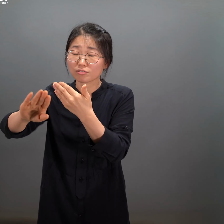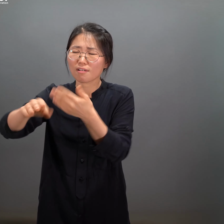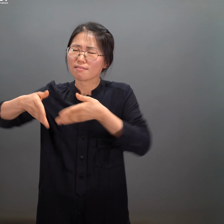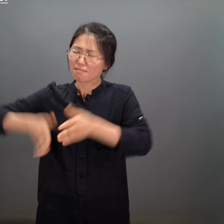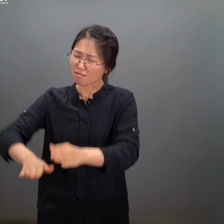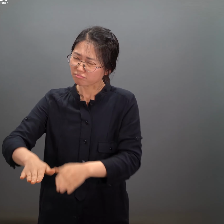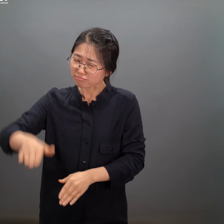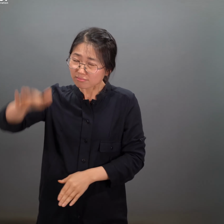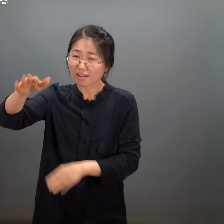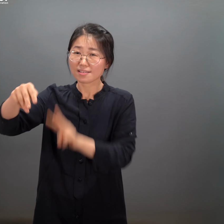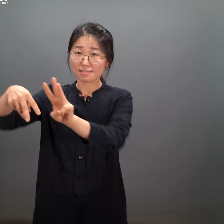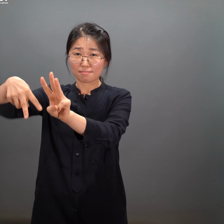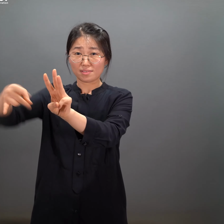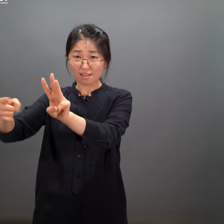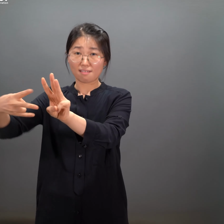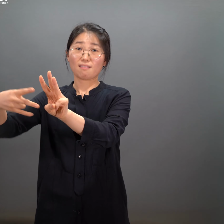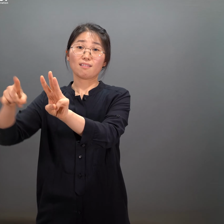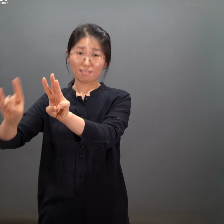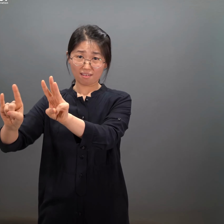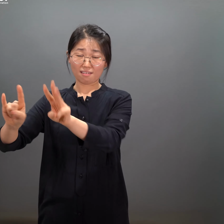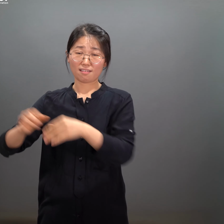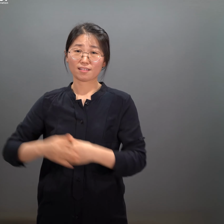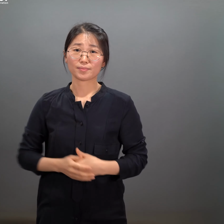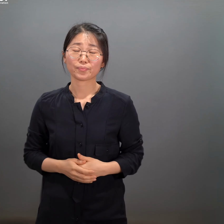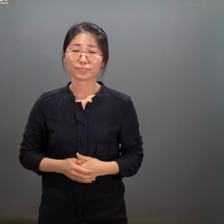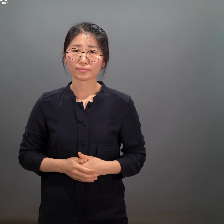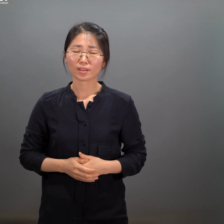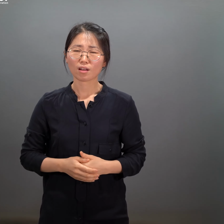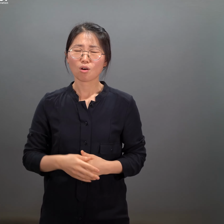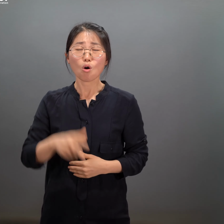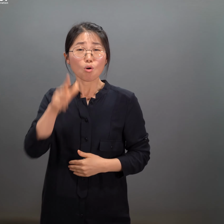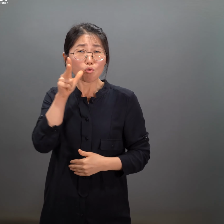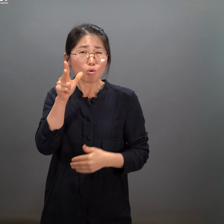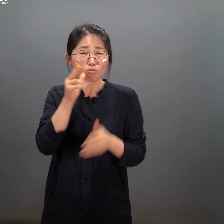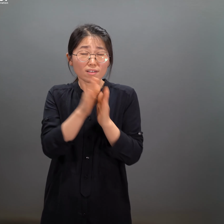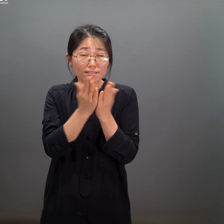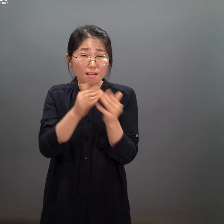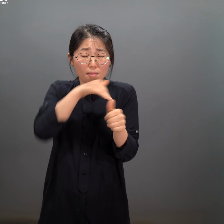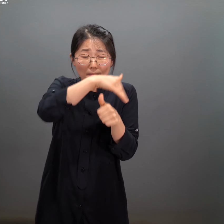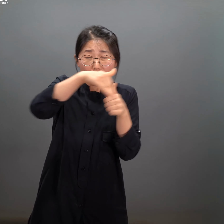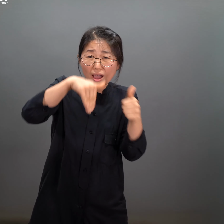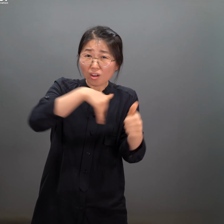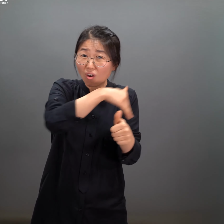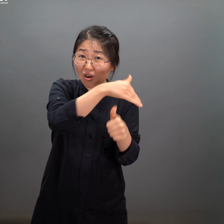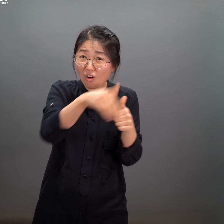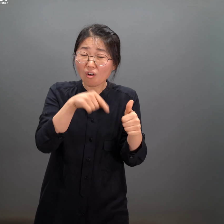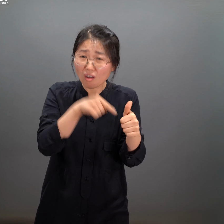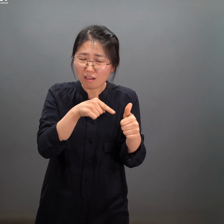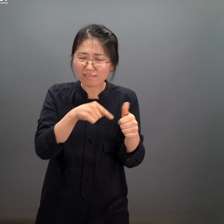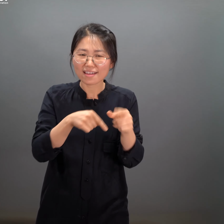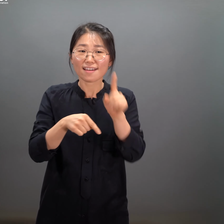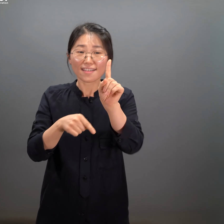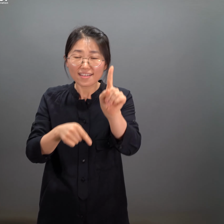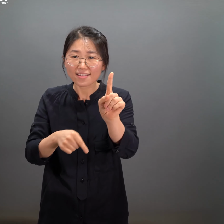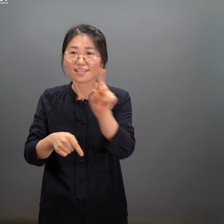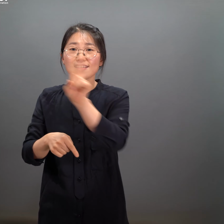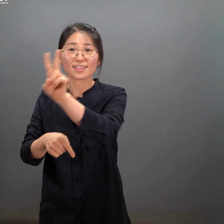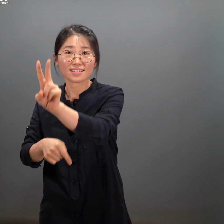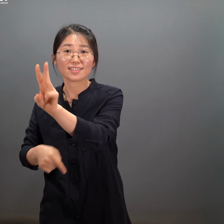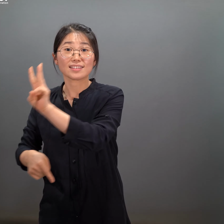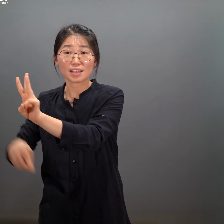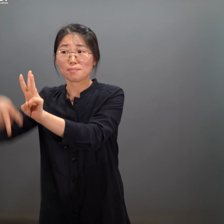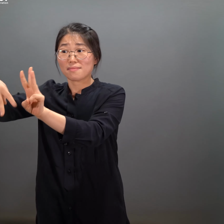수가 있어요. 아마 여호수아의 배경이 되는 시대는요, 출애굽 1세대의 여호수아와 갈렙,